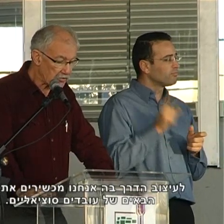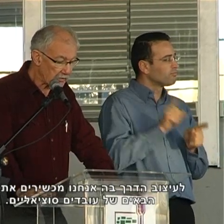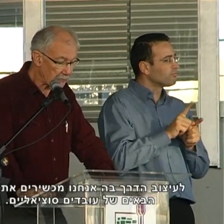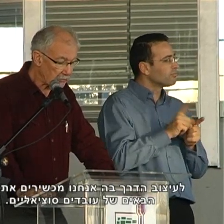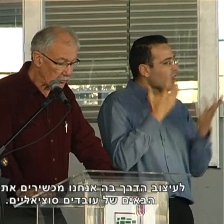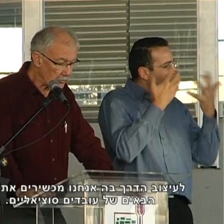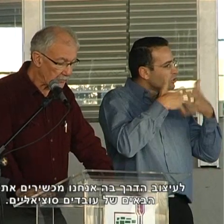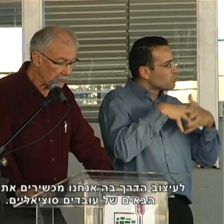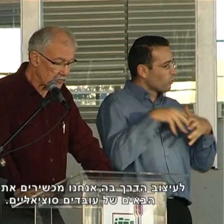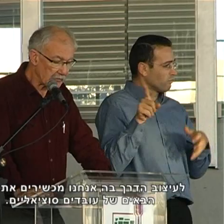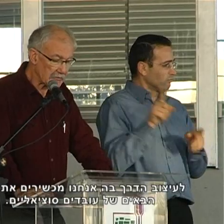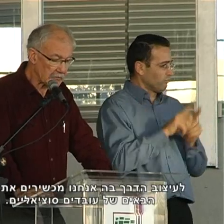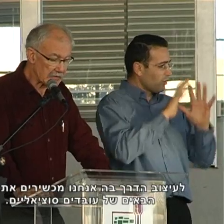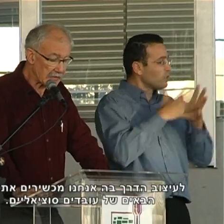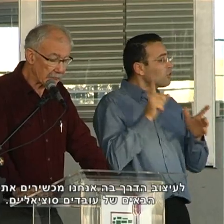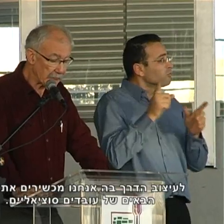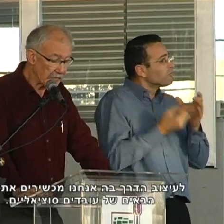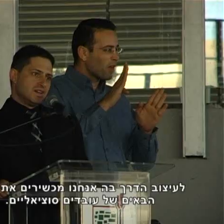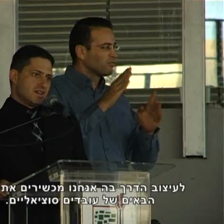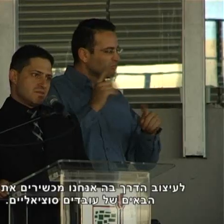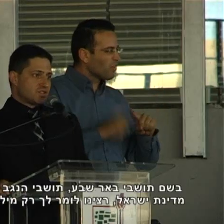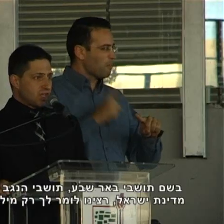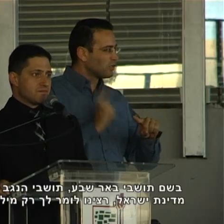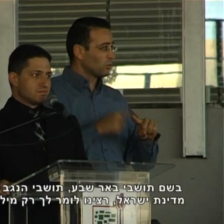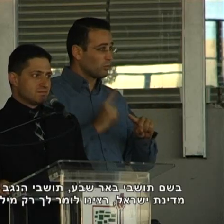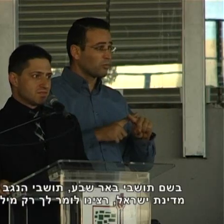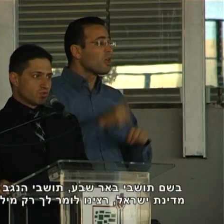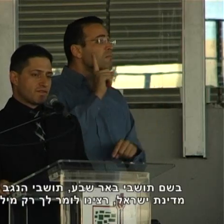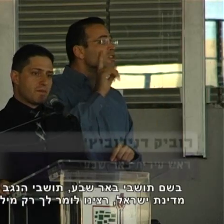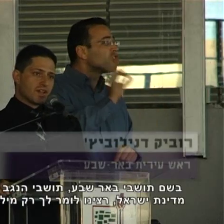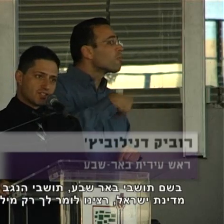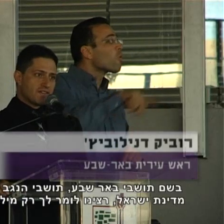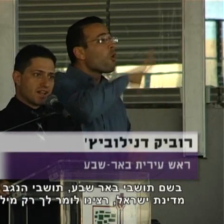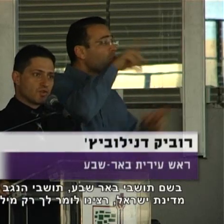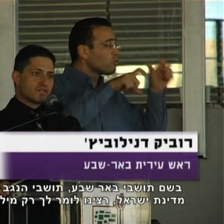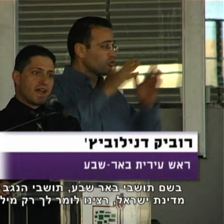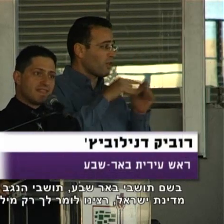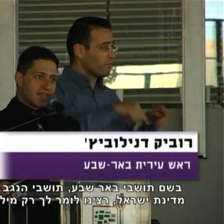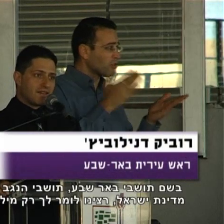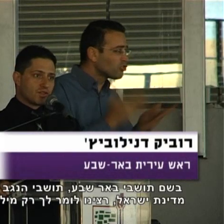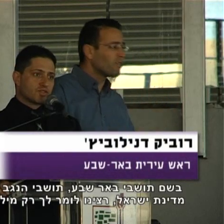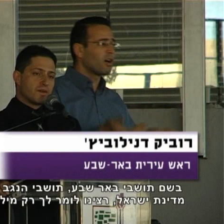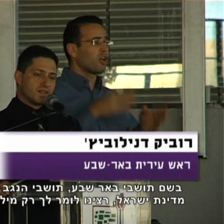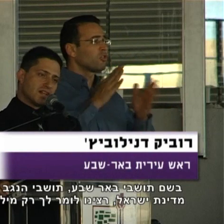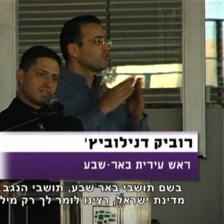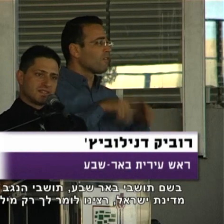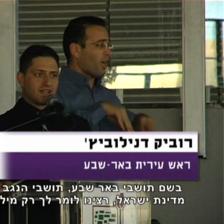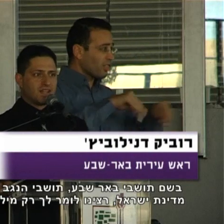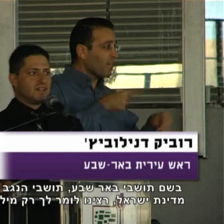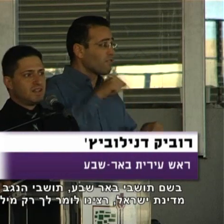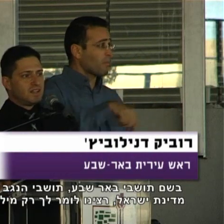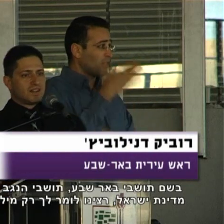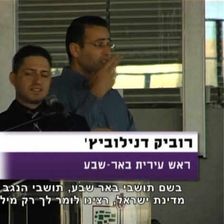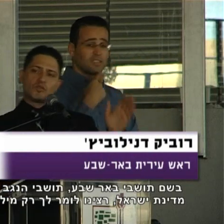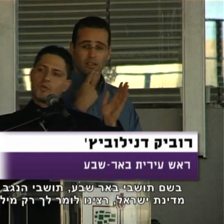אנחנו מכשירים את הדורות הבאים של עובדים סוציאליים. בשם תושבי באר שבע, תושבי הנגב ותושבי מדינת